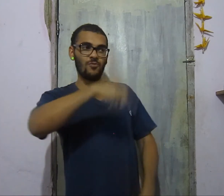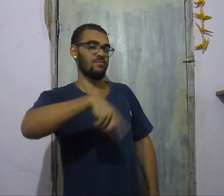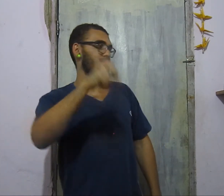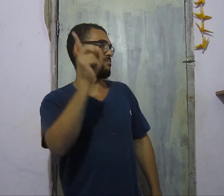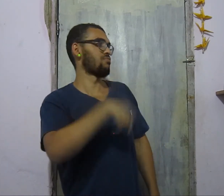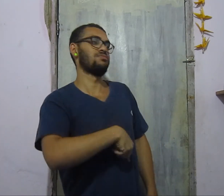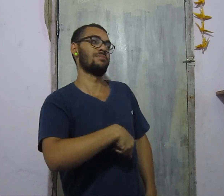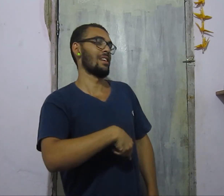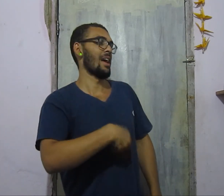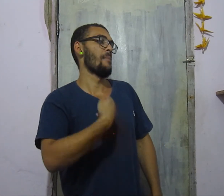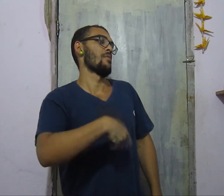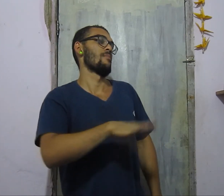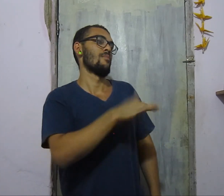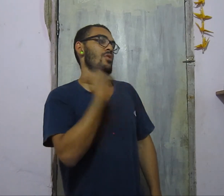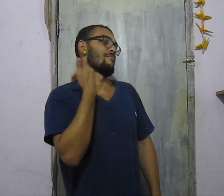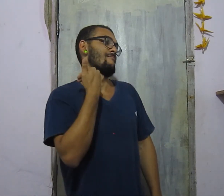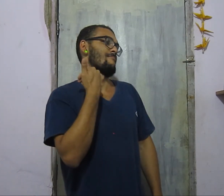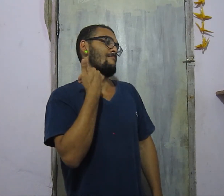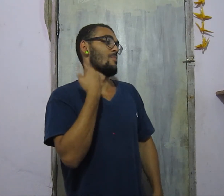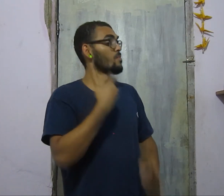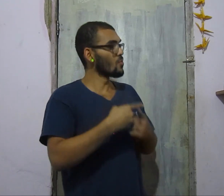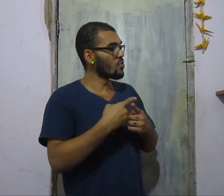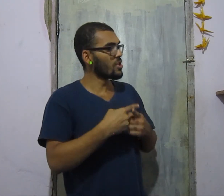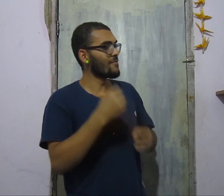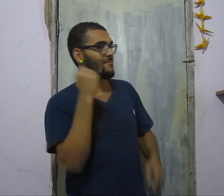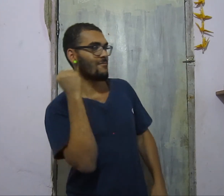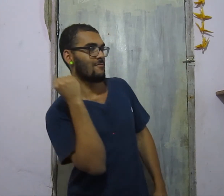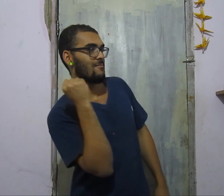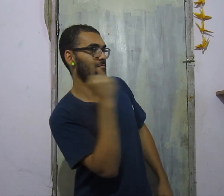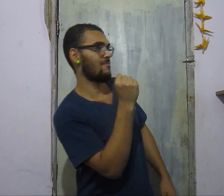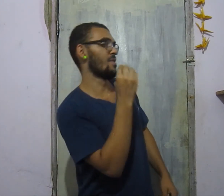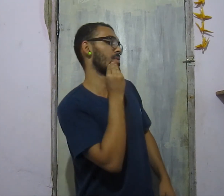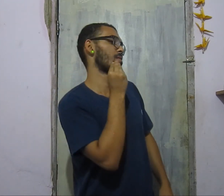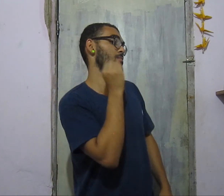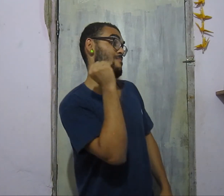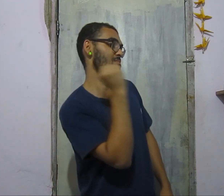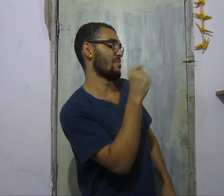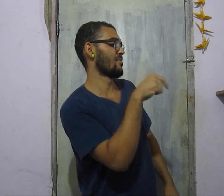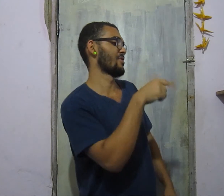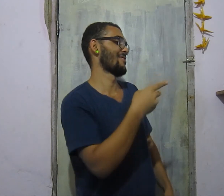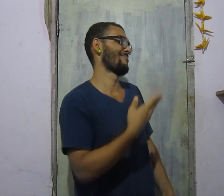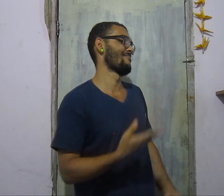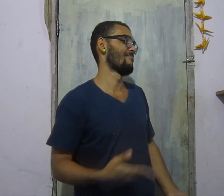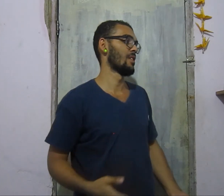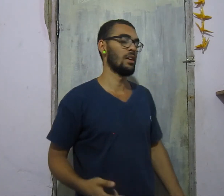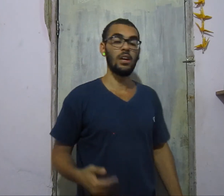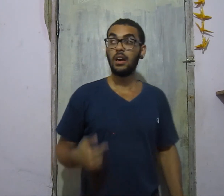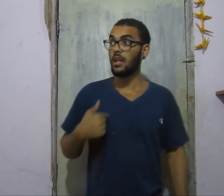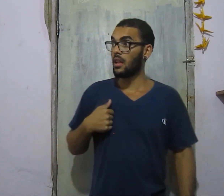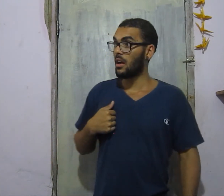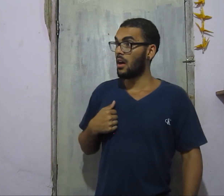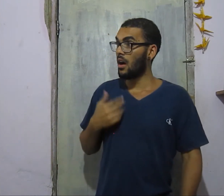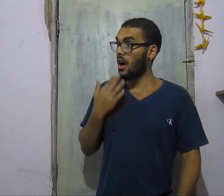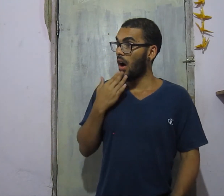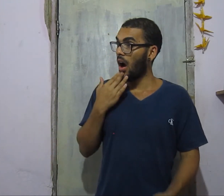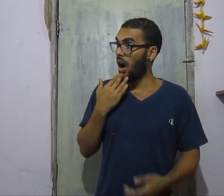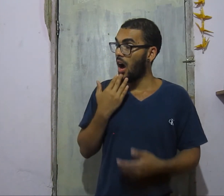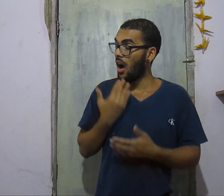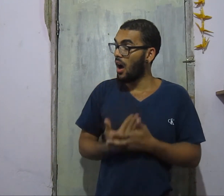foram julgados, levados a julgamento e decidiu que a pena de morte era a melhor coisa para eles, porque eles tentaram matar